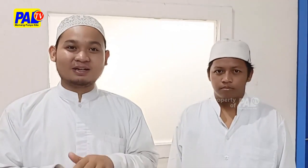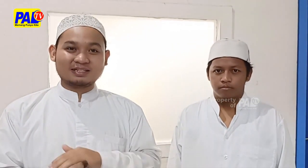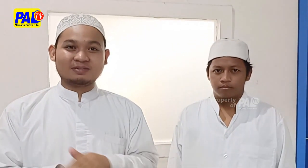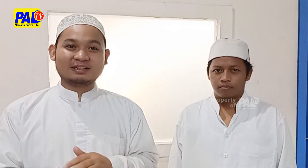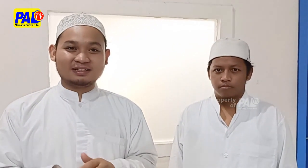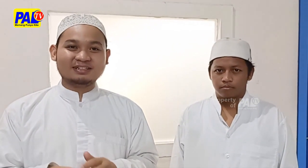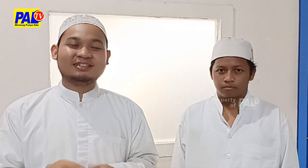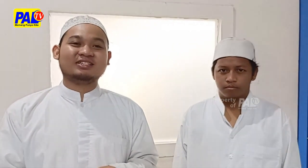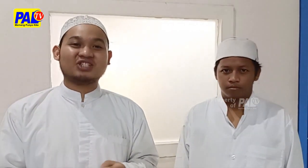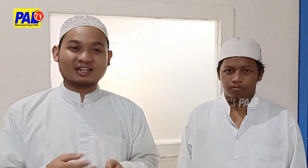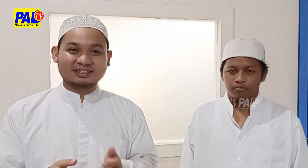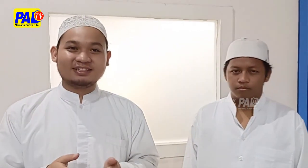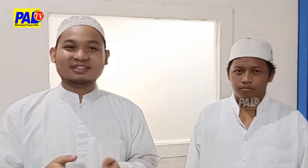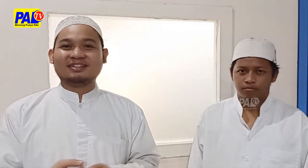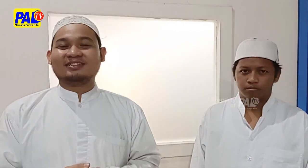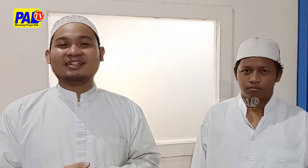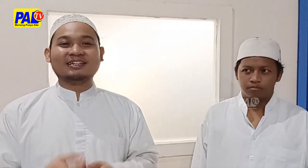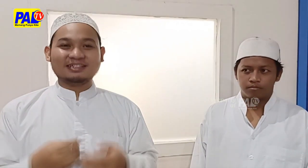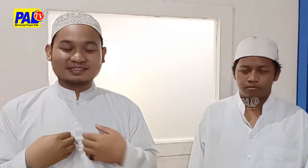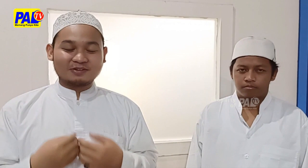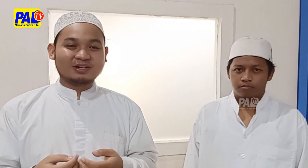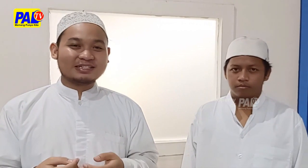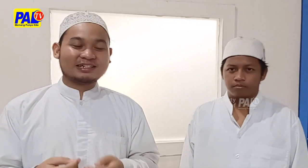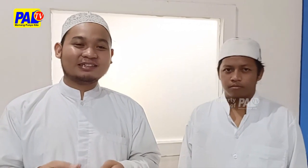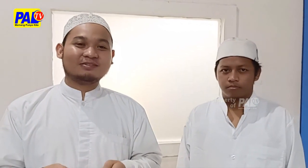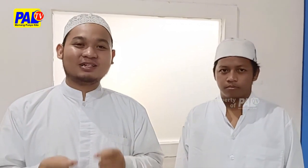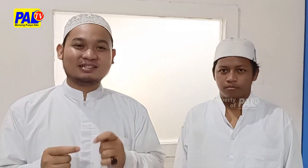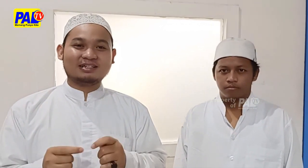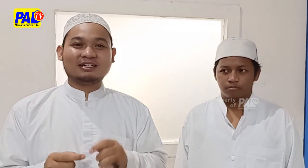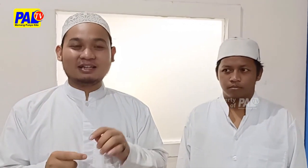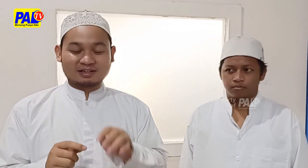bahasa mereka, isyarat. Dan ini saya mengajarkan tentang bahasa ya.